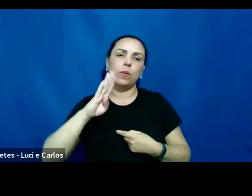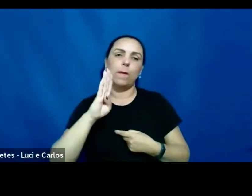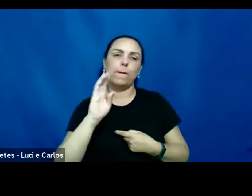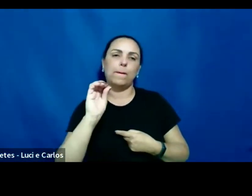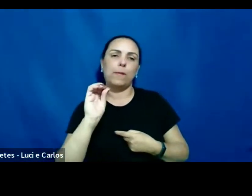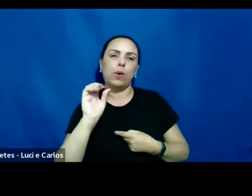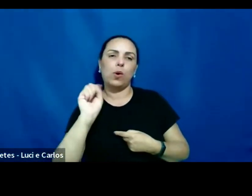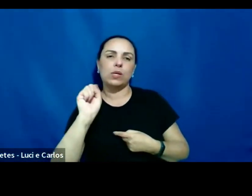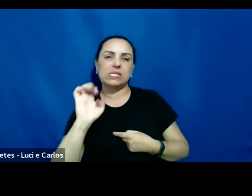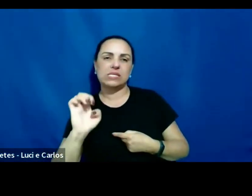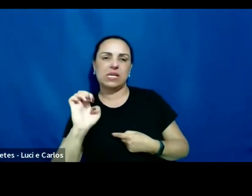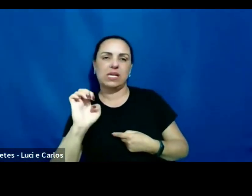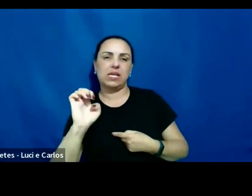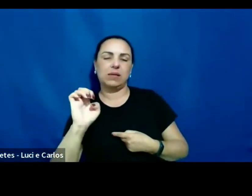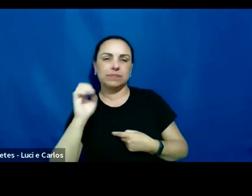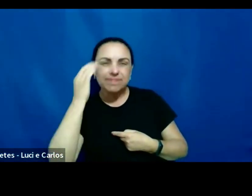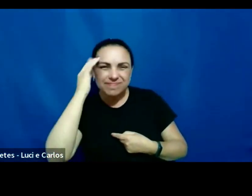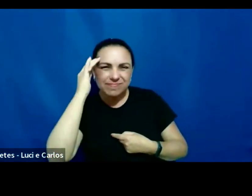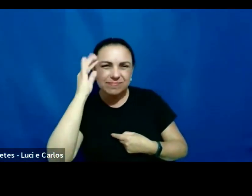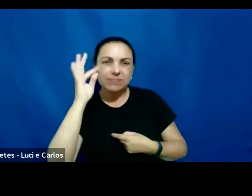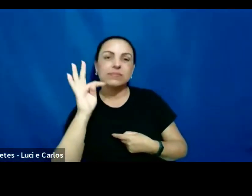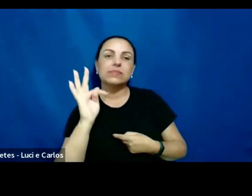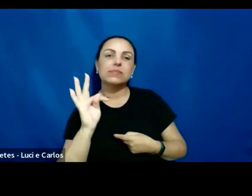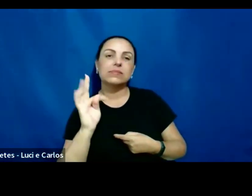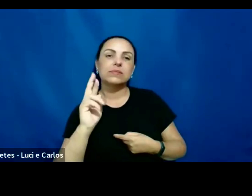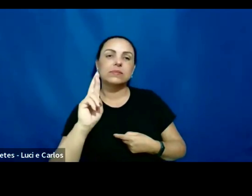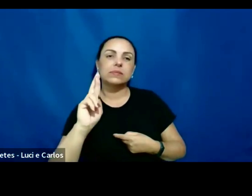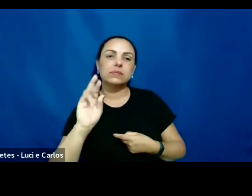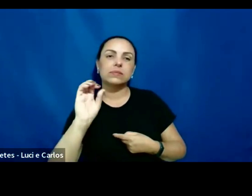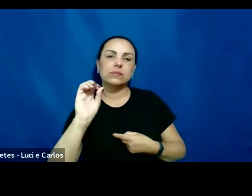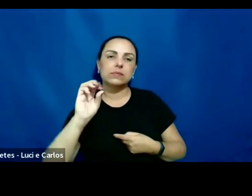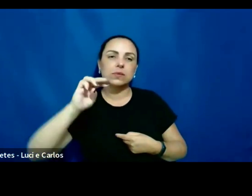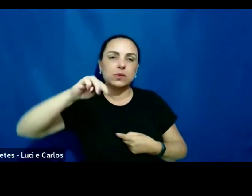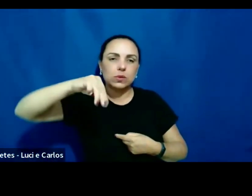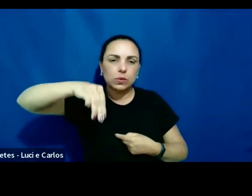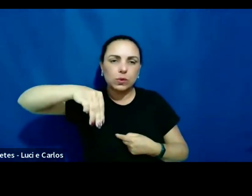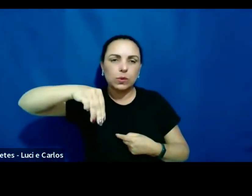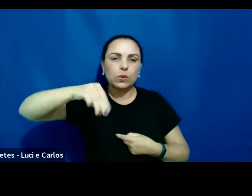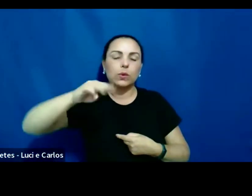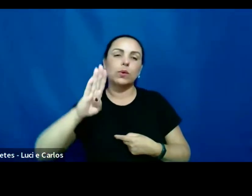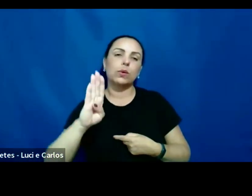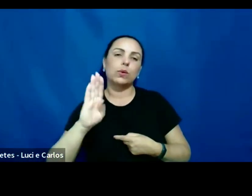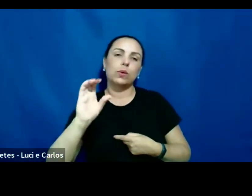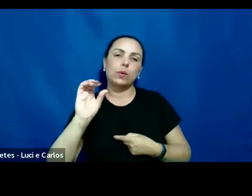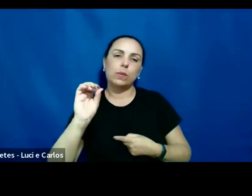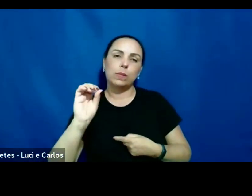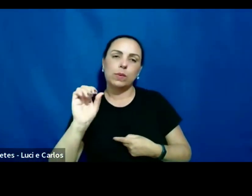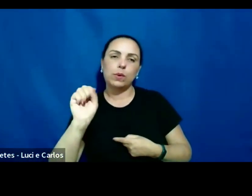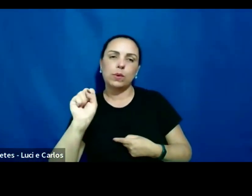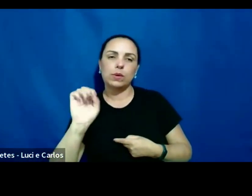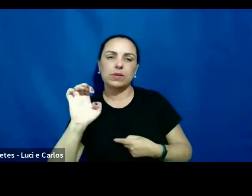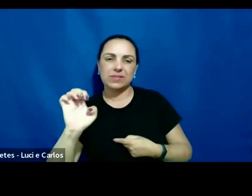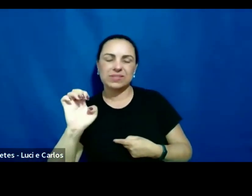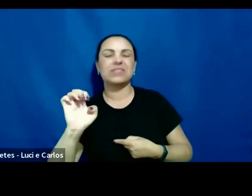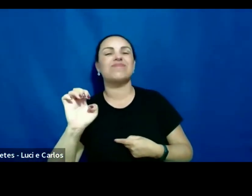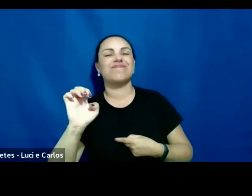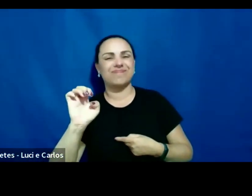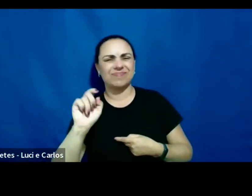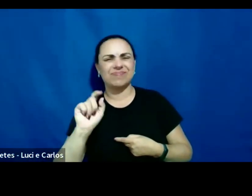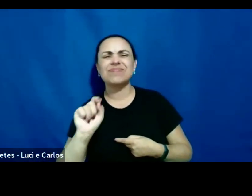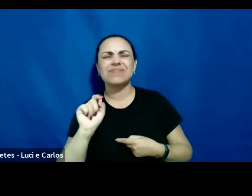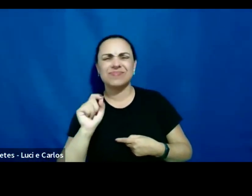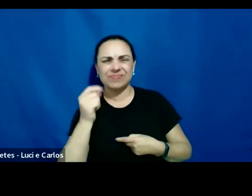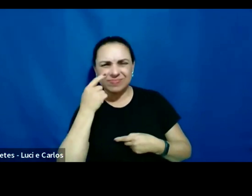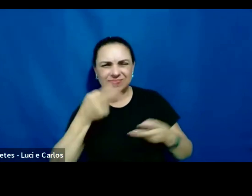não é o fator categórico que fala assim, não, você vai ter trombose por causa da sua genética. Não. E geralmente,